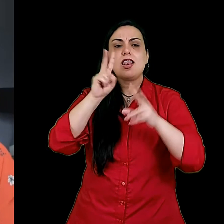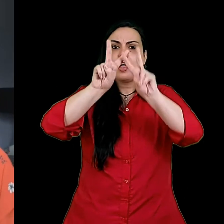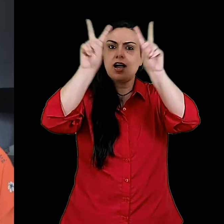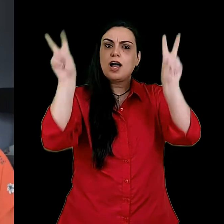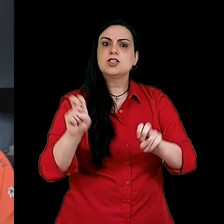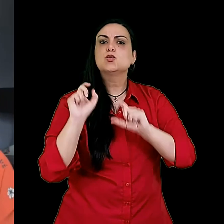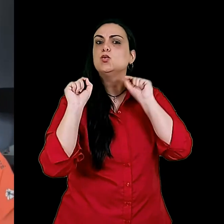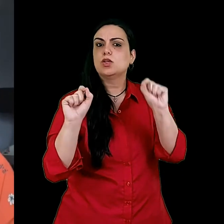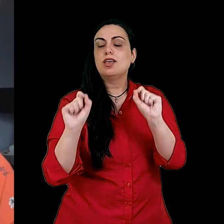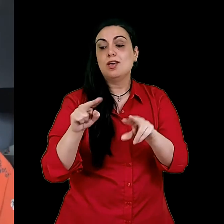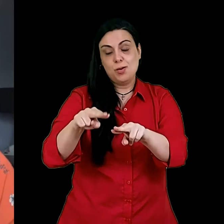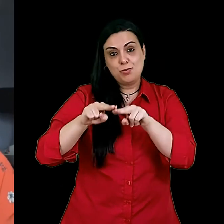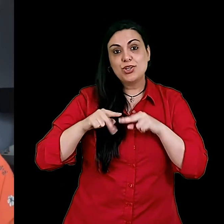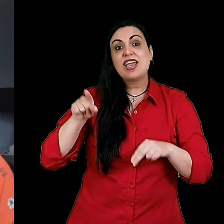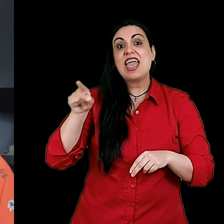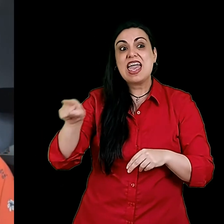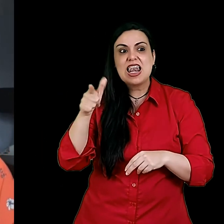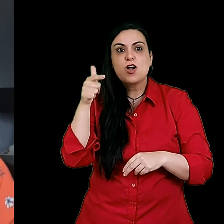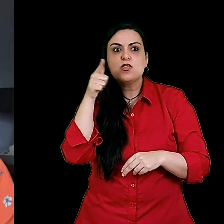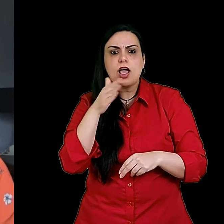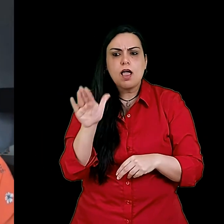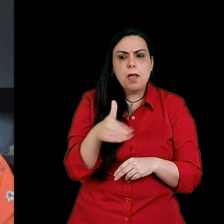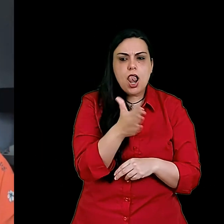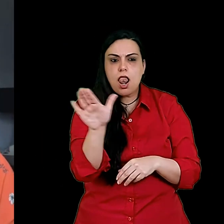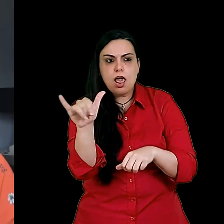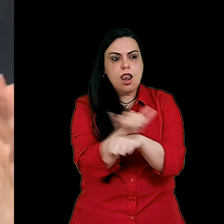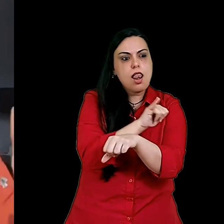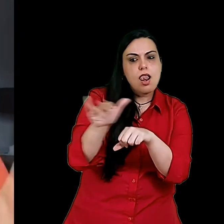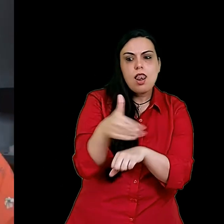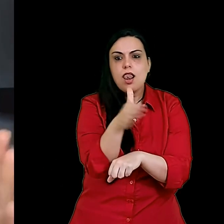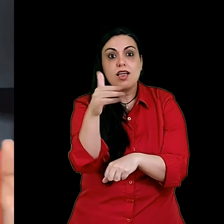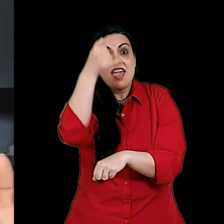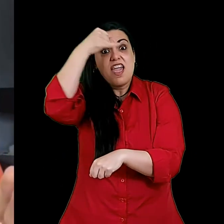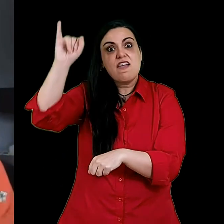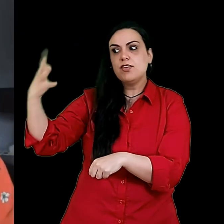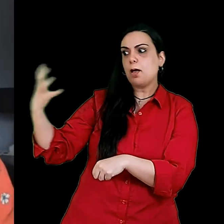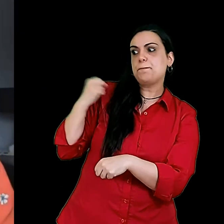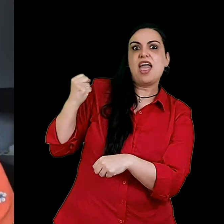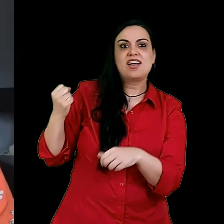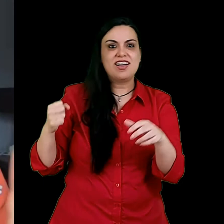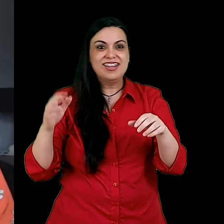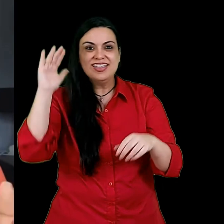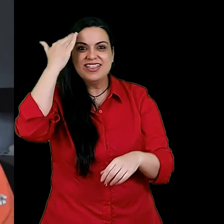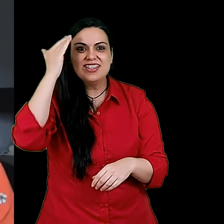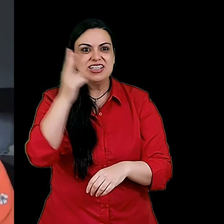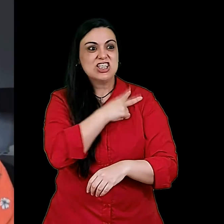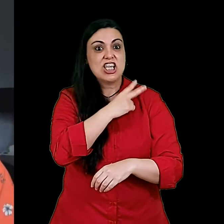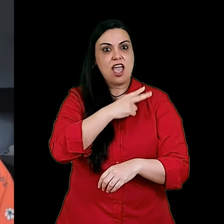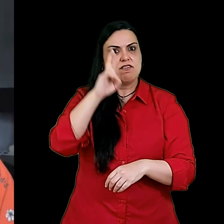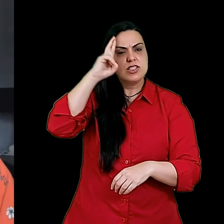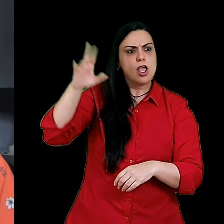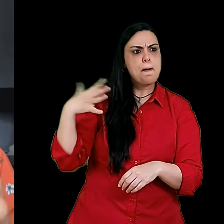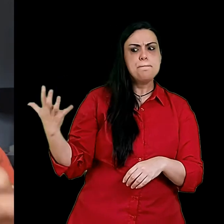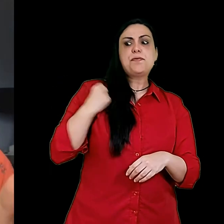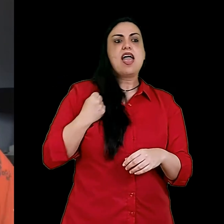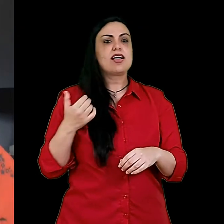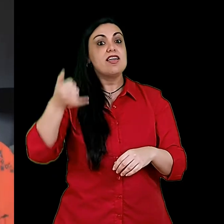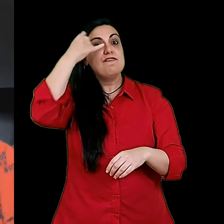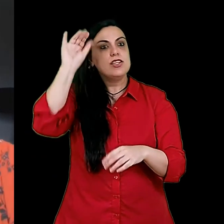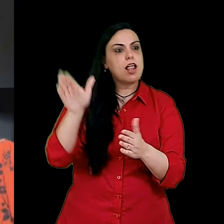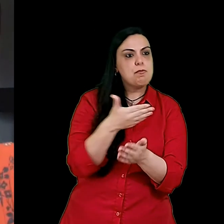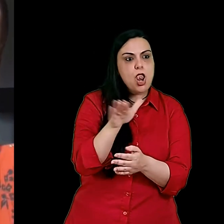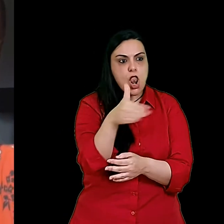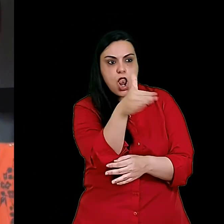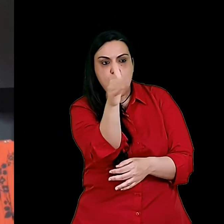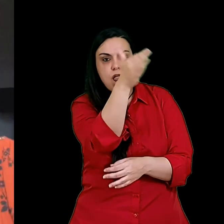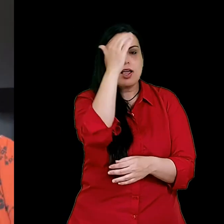ela aborda o tempo todo a seguinte temática, porque ela conseguia rotas e trajetos onde ela não era capturada. Só que às vezes